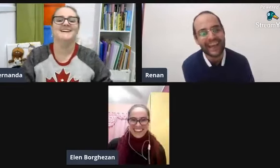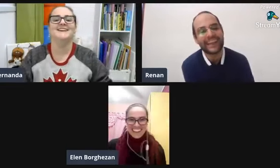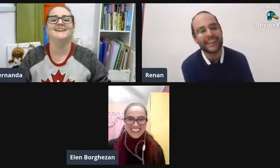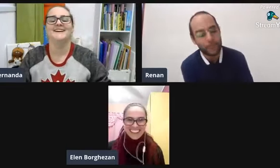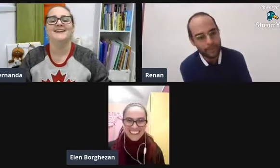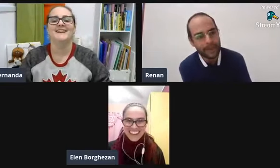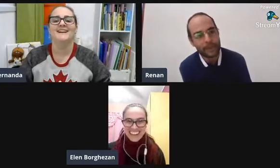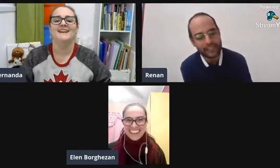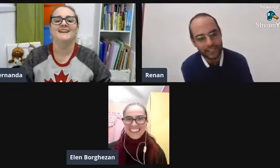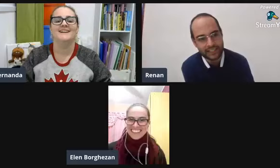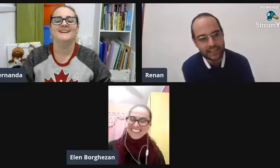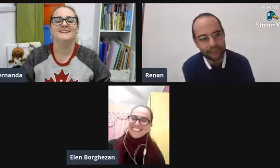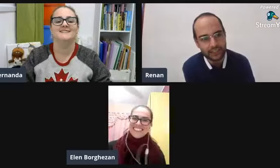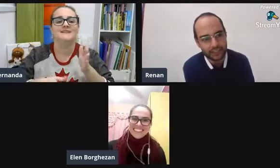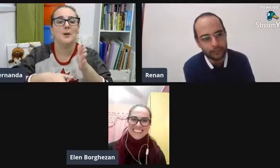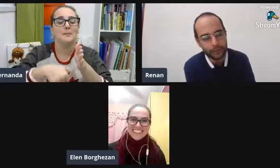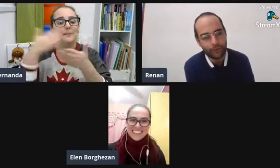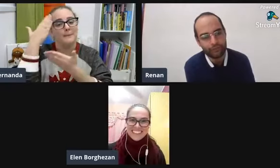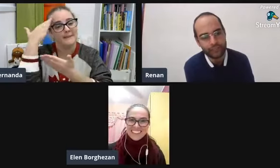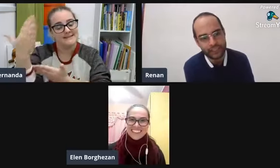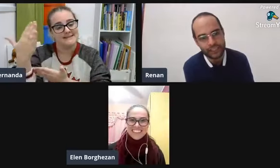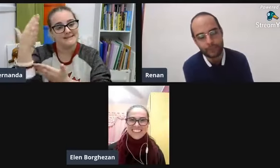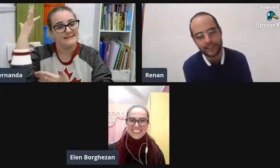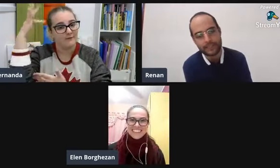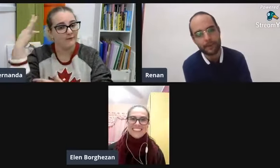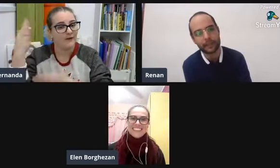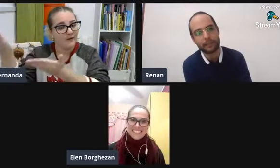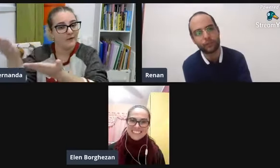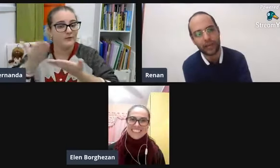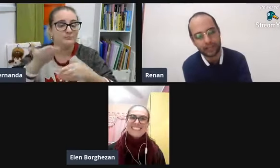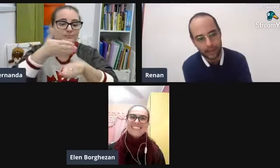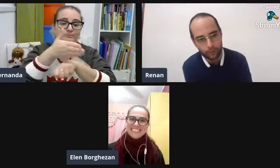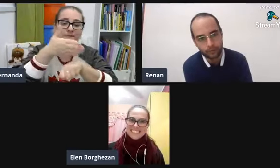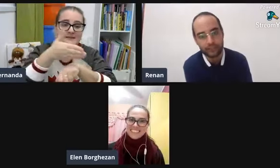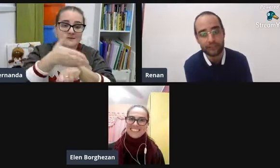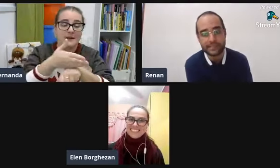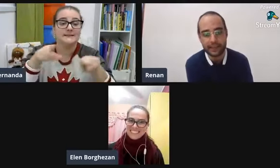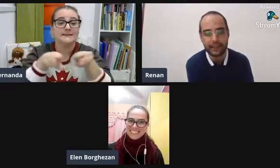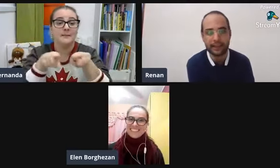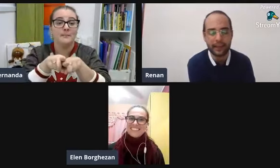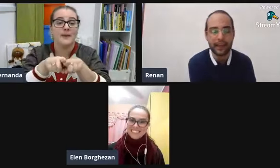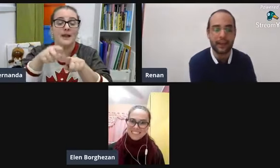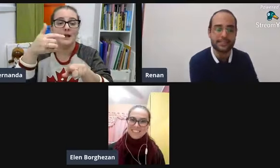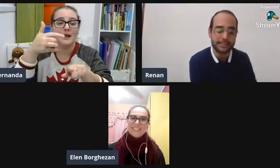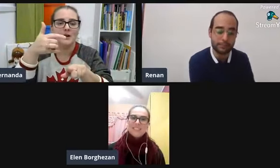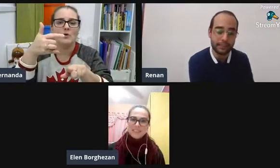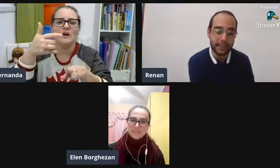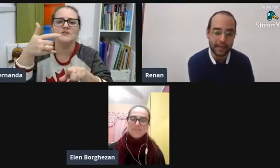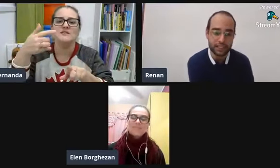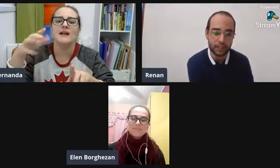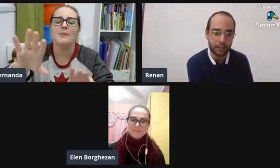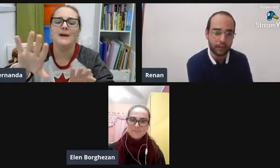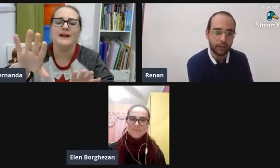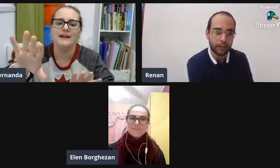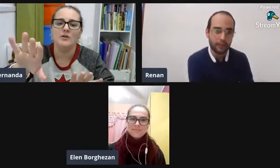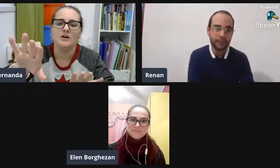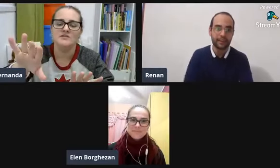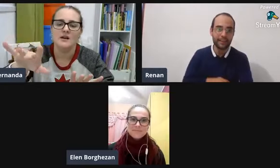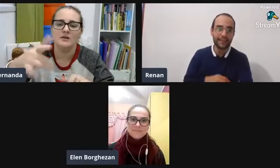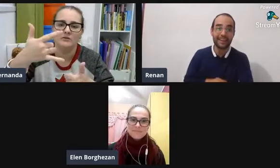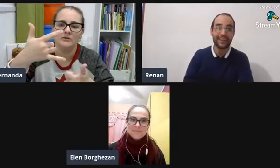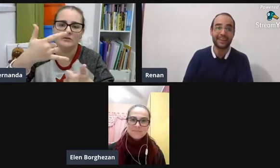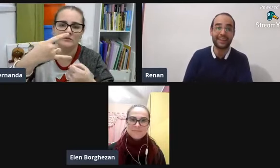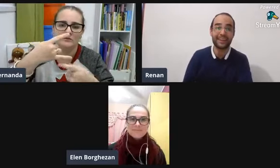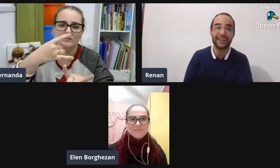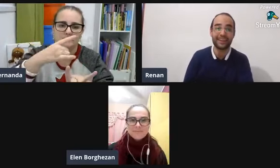Vai. Então, primeiramente, agradecer a Fernanda pelo convite de participar também do canal, em fazer, né, acessibilidade. Qual